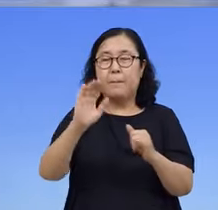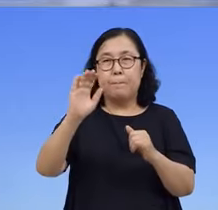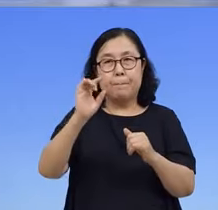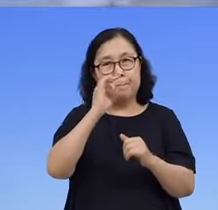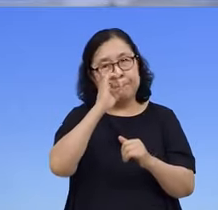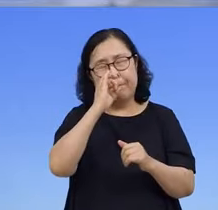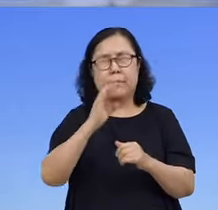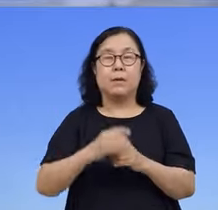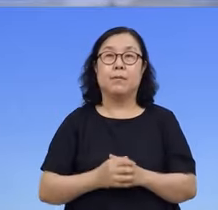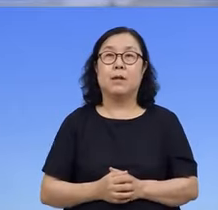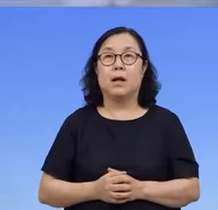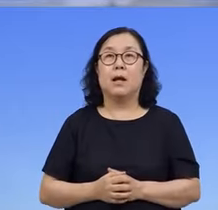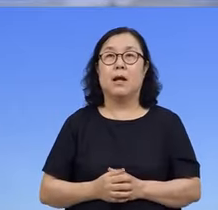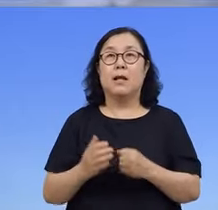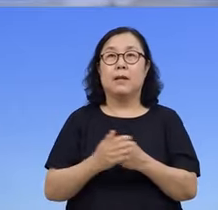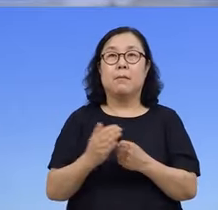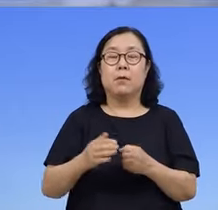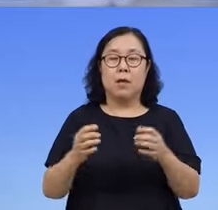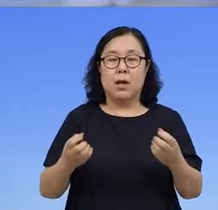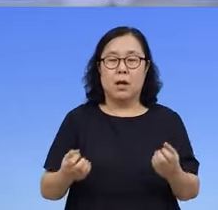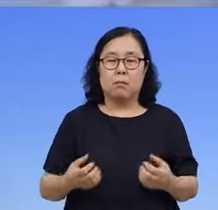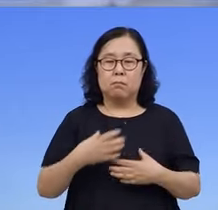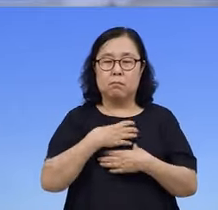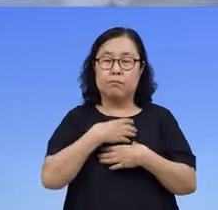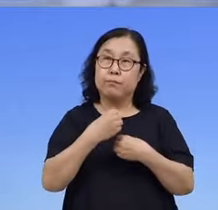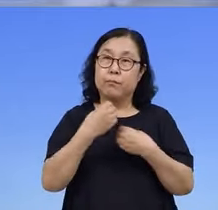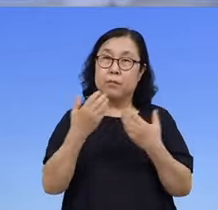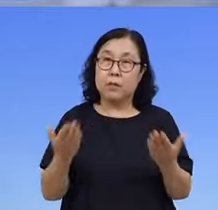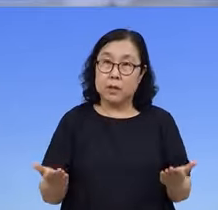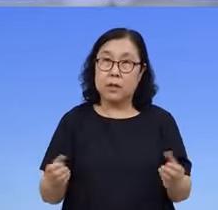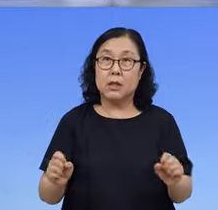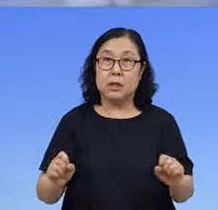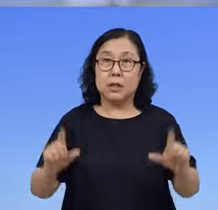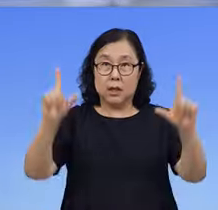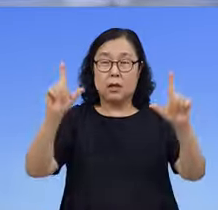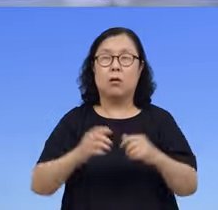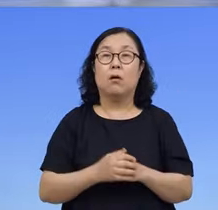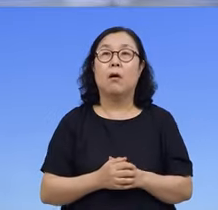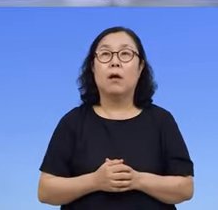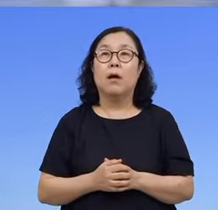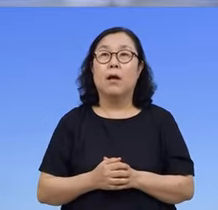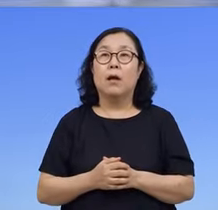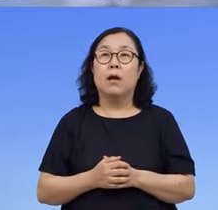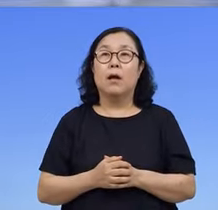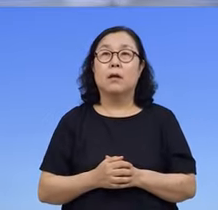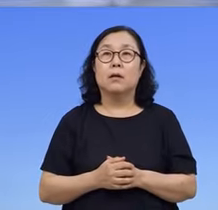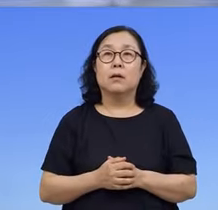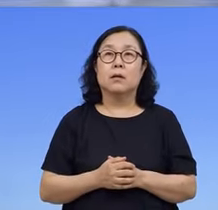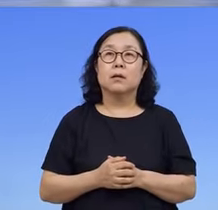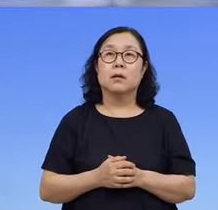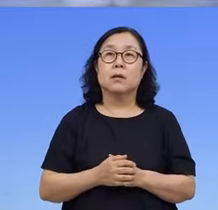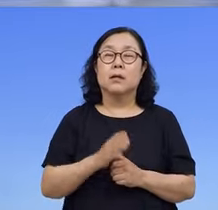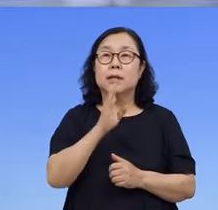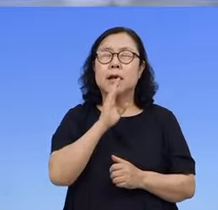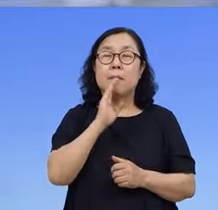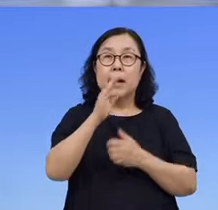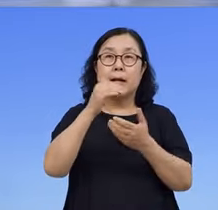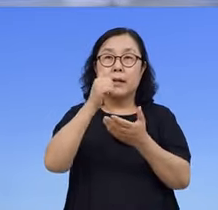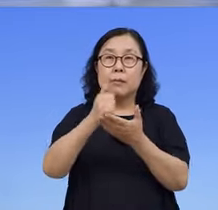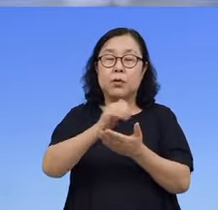인생이 되면 안 된다는 겁니다. 그래서 오늘 이 안식일로, 주님께서 주신 안식일로 그